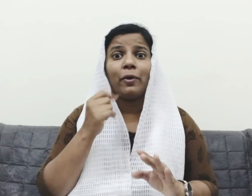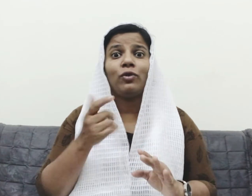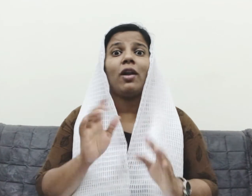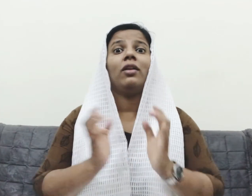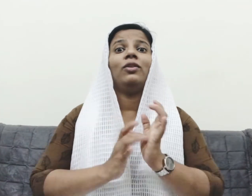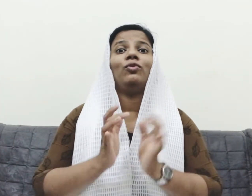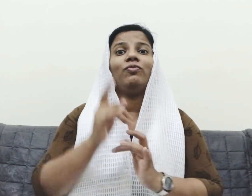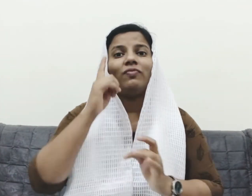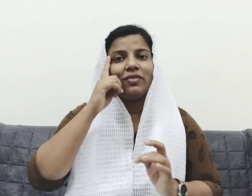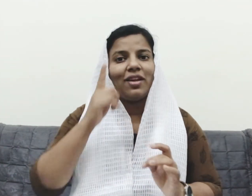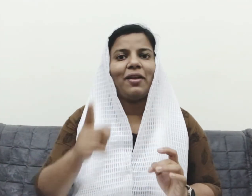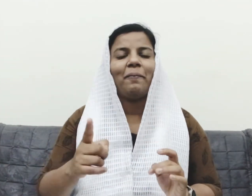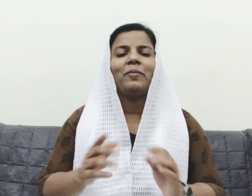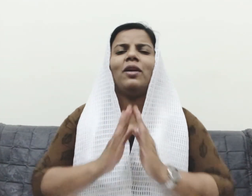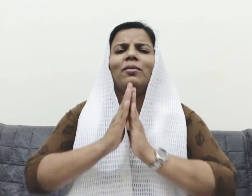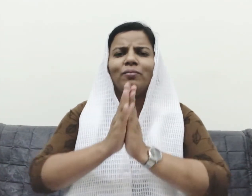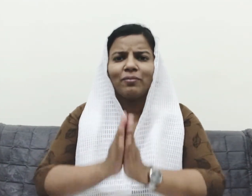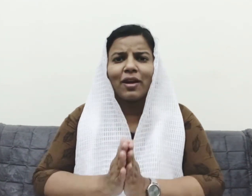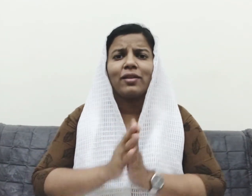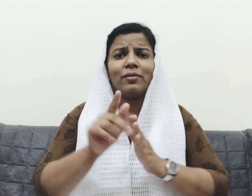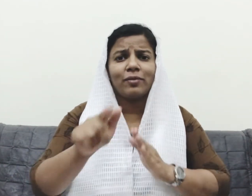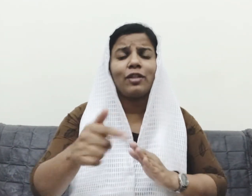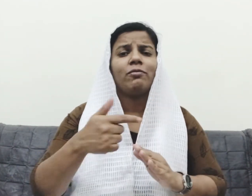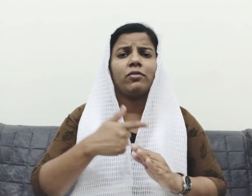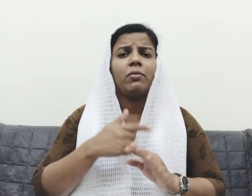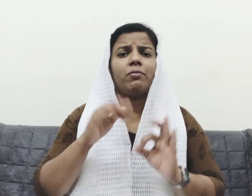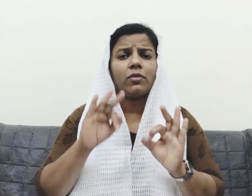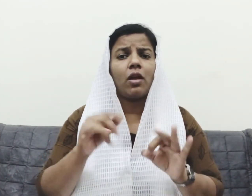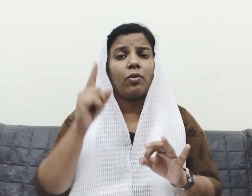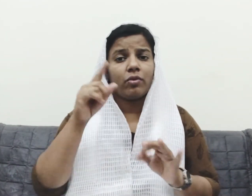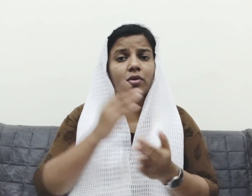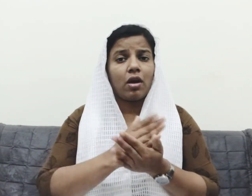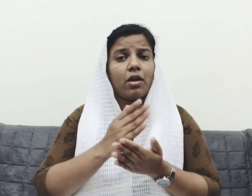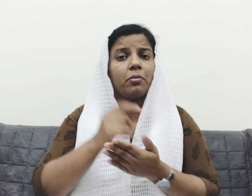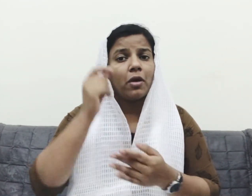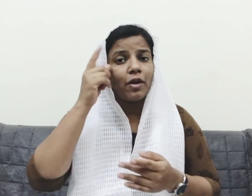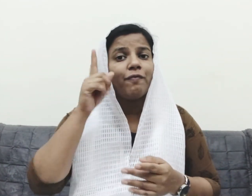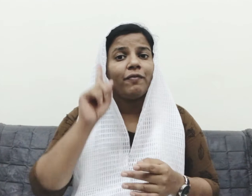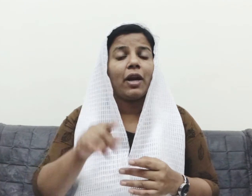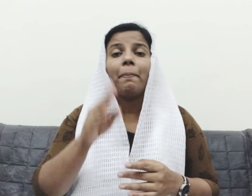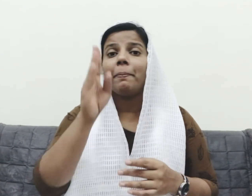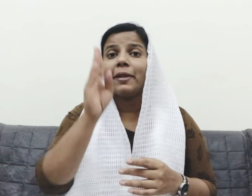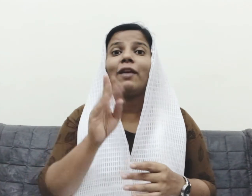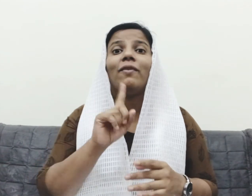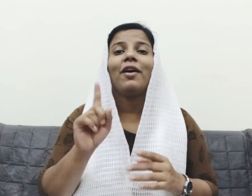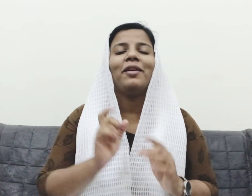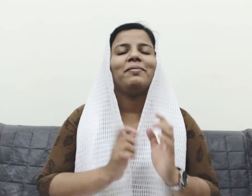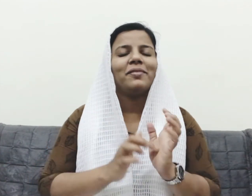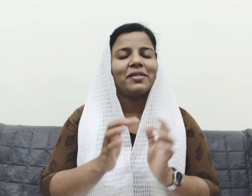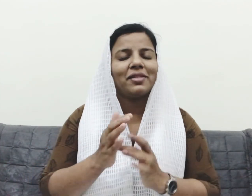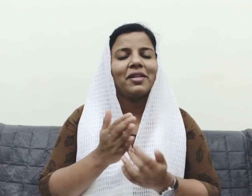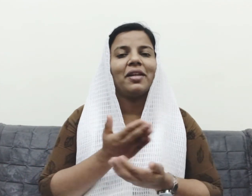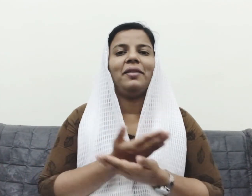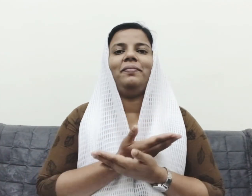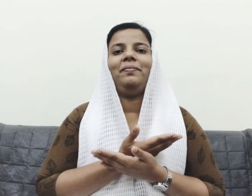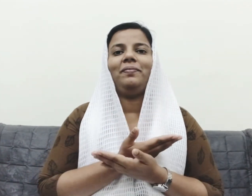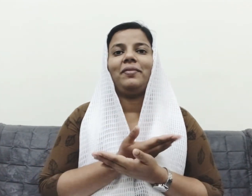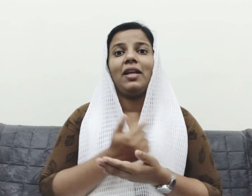ചിന്തയാവുള്ളത്. എന്നാൽ പ്രാർത്ഥിക്കുന്ന ഞാനും നിങ്ങളും അറിഞ്ഞിരിക്കണം നമ്മുടെ പിതാവ് ആരാണ്. സ്നേഹനിധിയ, അതല്ലേ പറഞ്ഞ്, നിങ്ങൾ നിങ്ങളുടെ